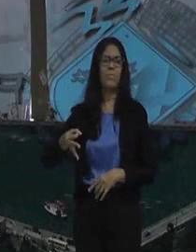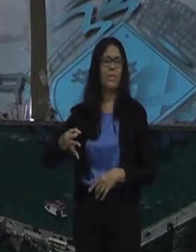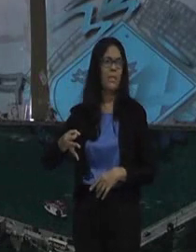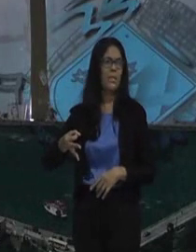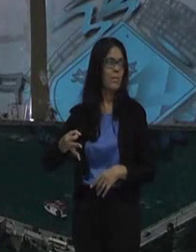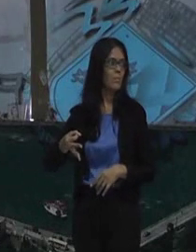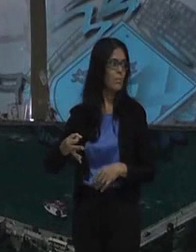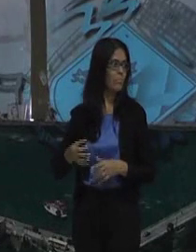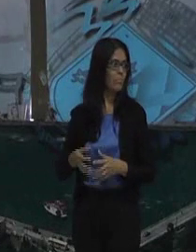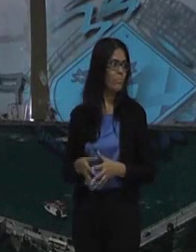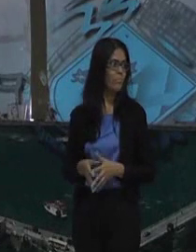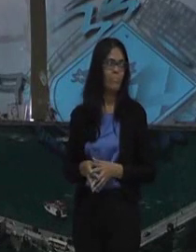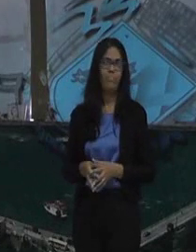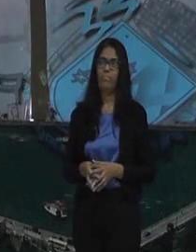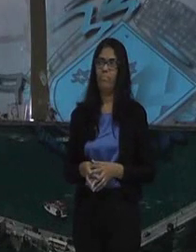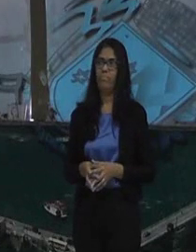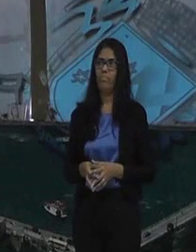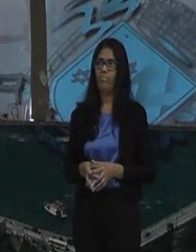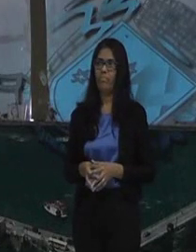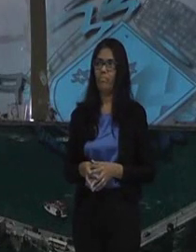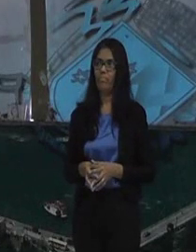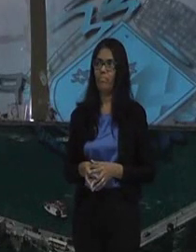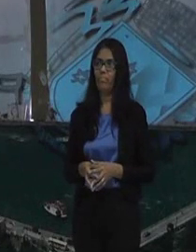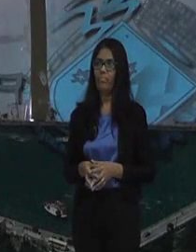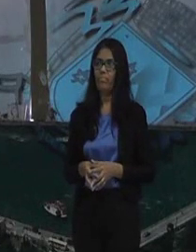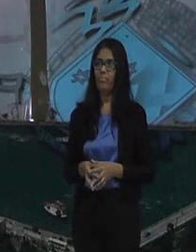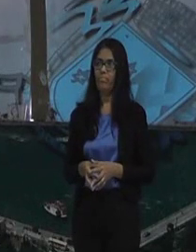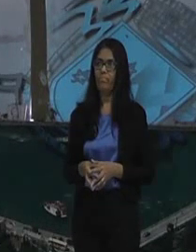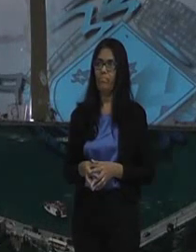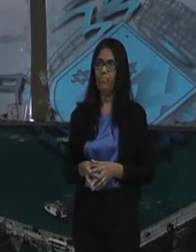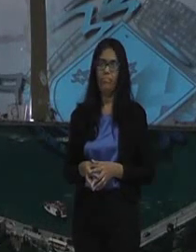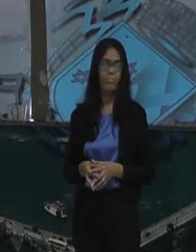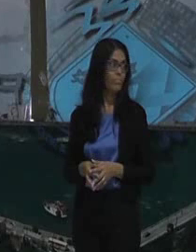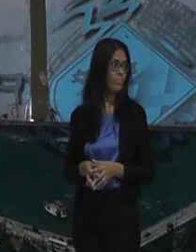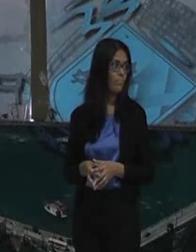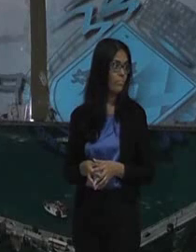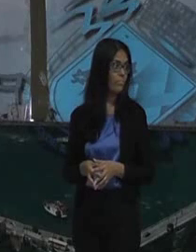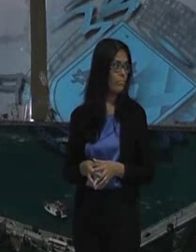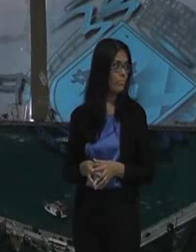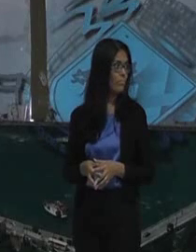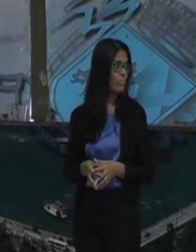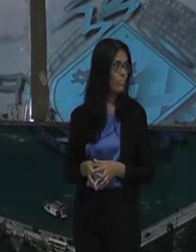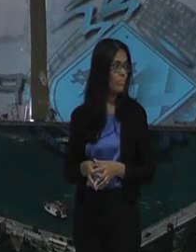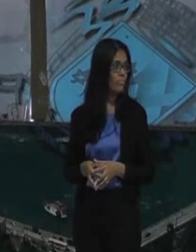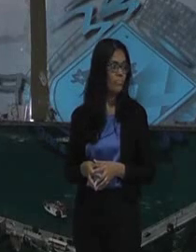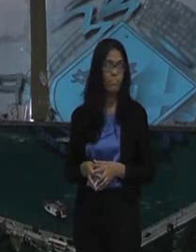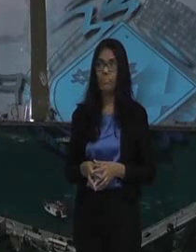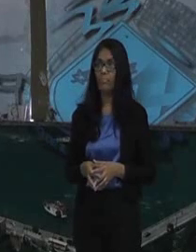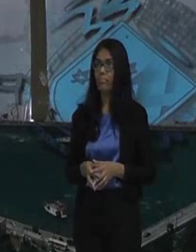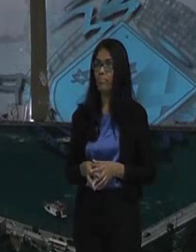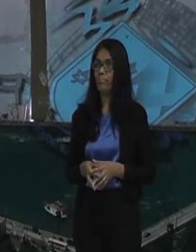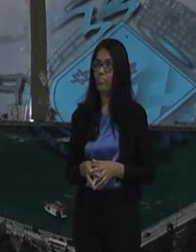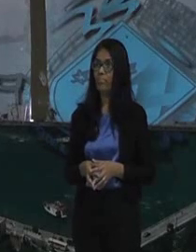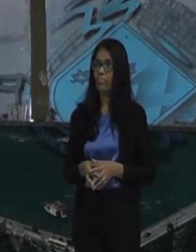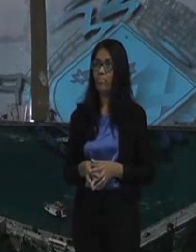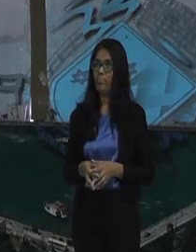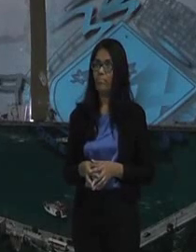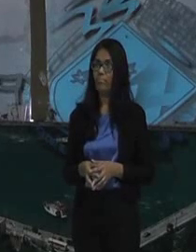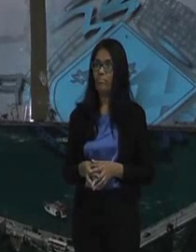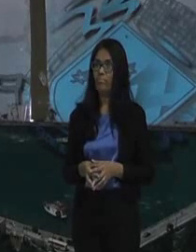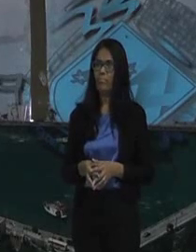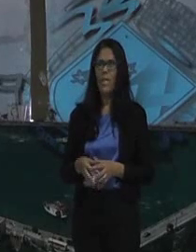Pode dar continuidade, vereador. Deu continuidade, a gente abate no seu 10 minutos. Ok. A gente sai